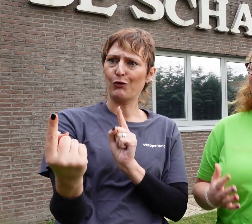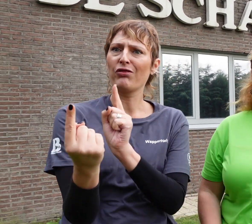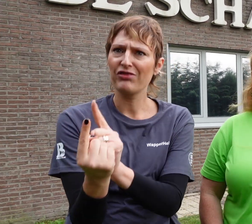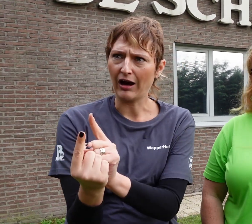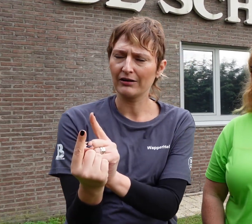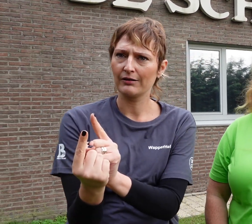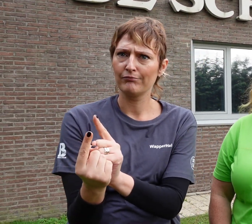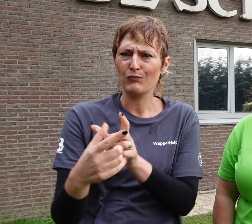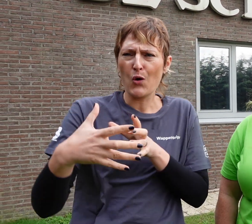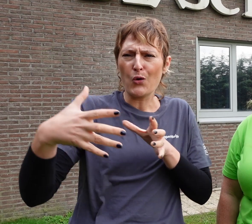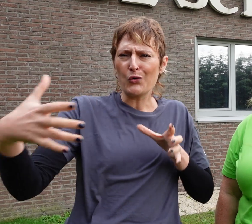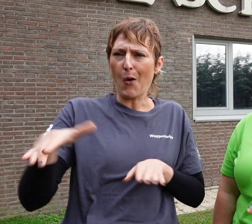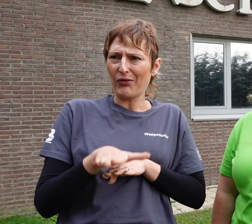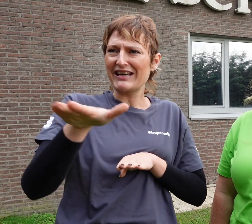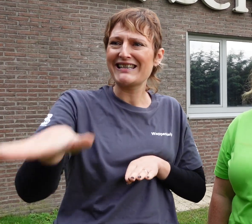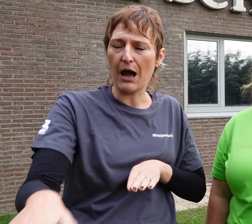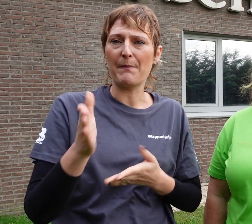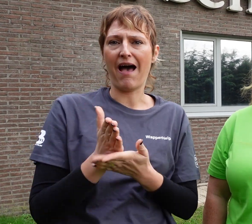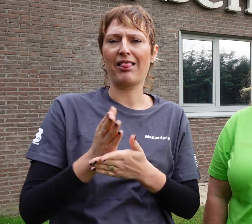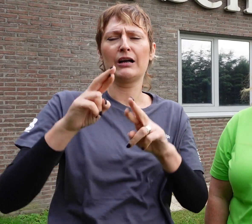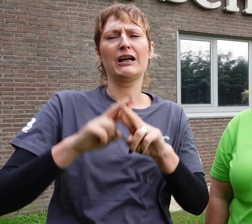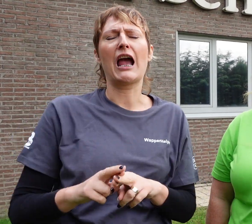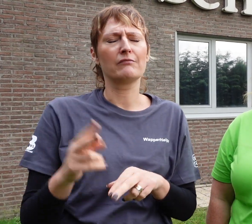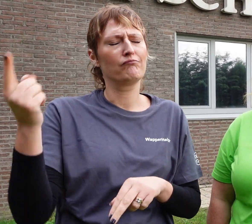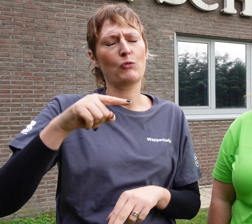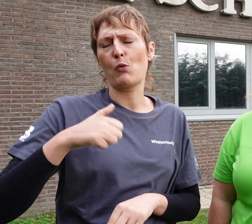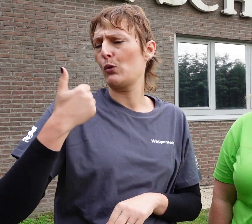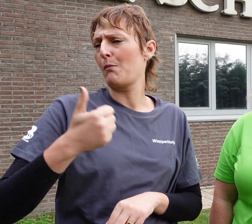je al een hele grote stap ver en de rest komt